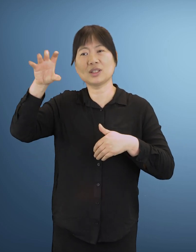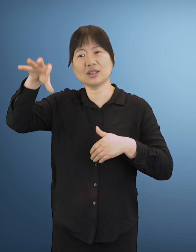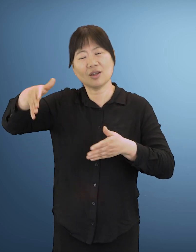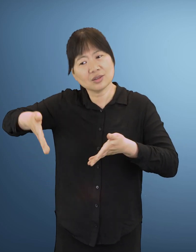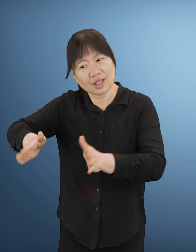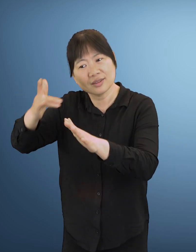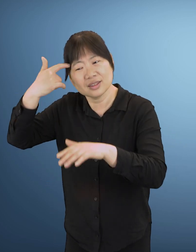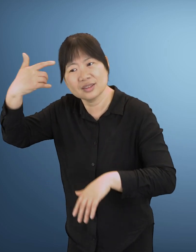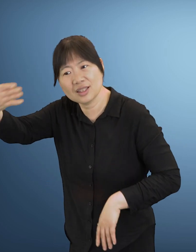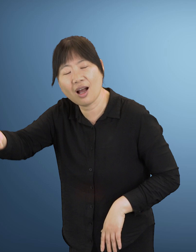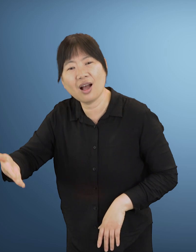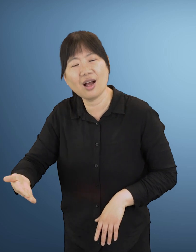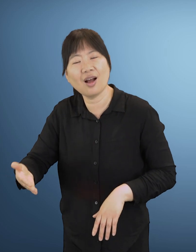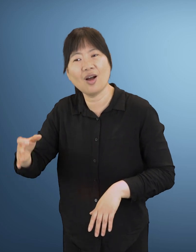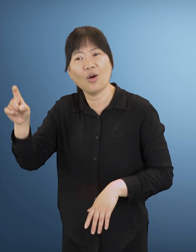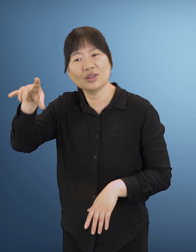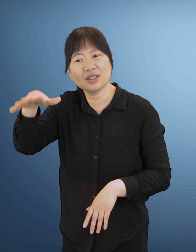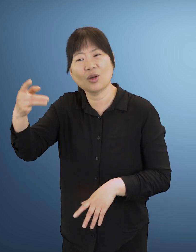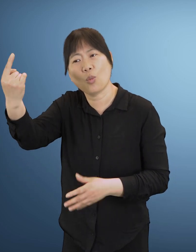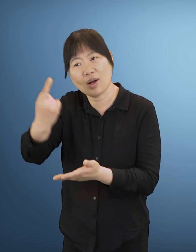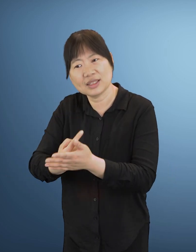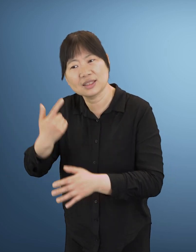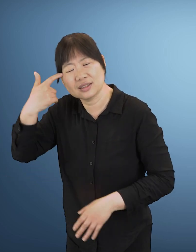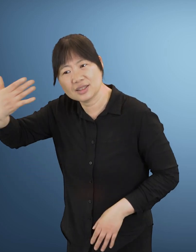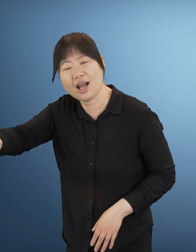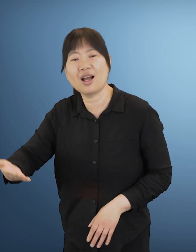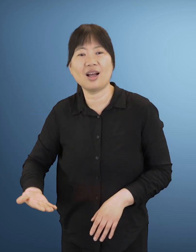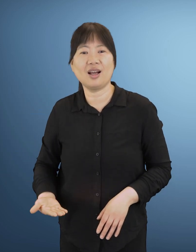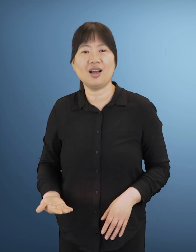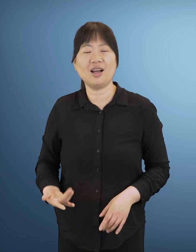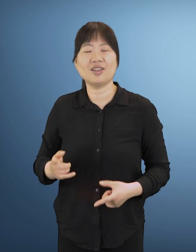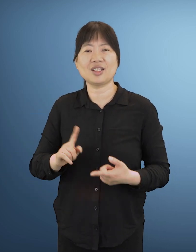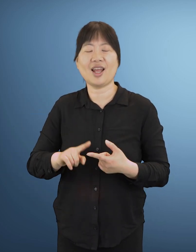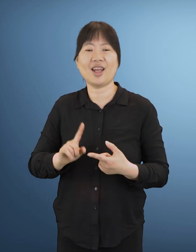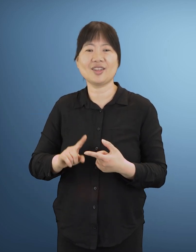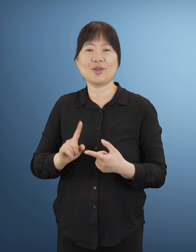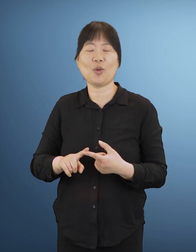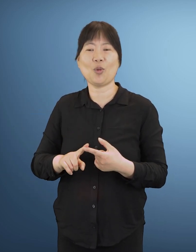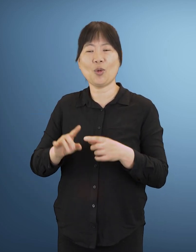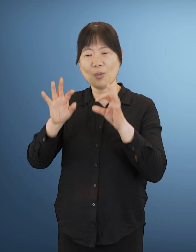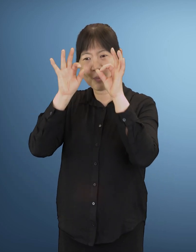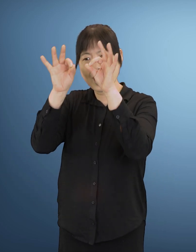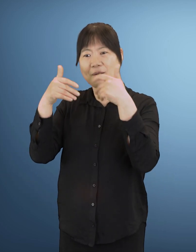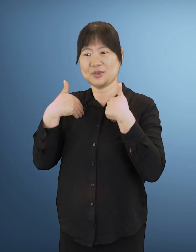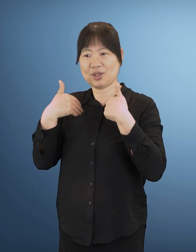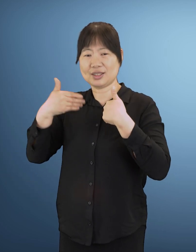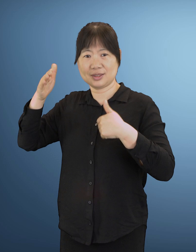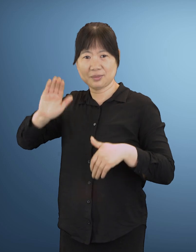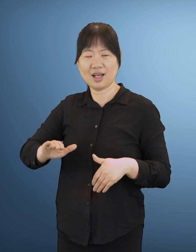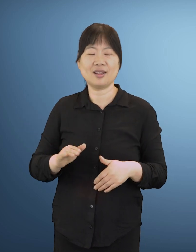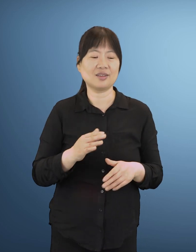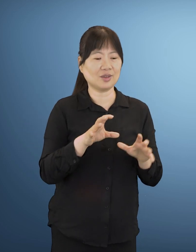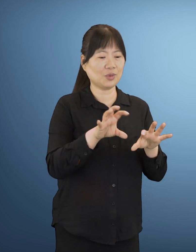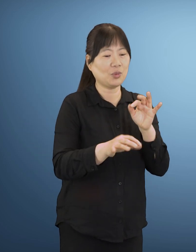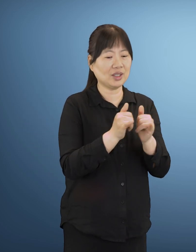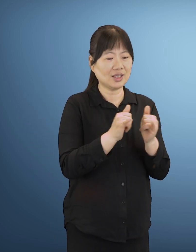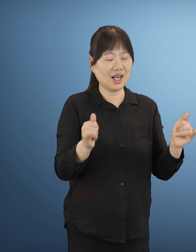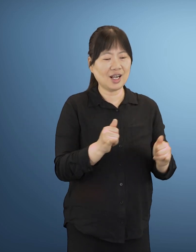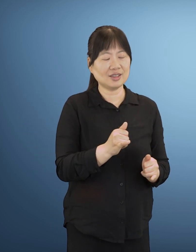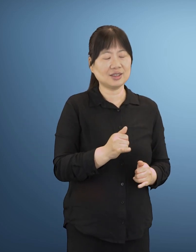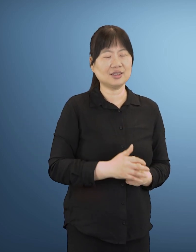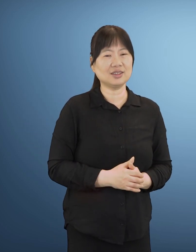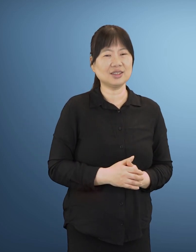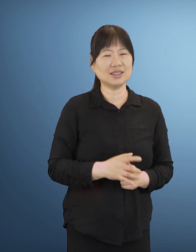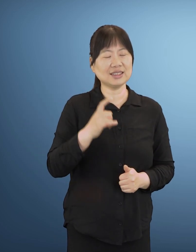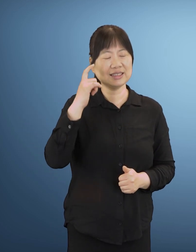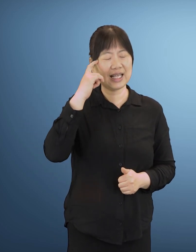사람들은 익숙하다는 사실 때문에, 잘 알고 있다는 사실 때문에 그것을 이